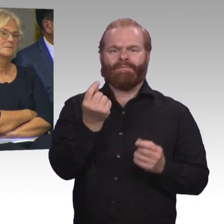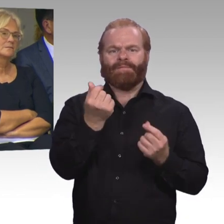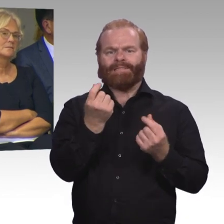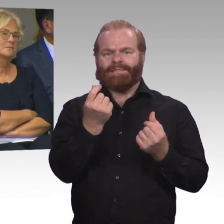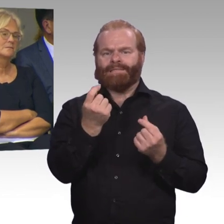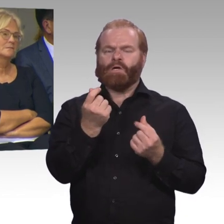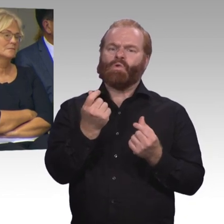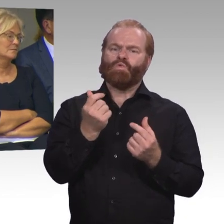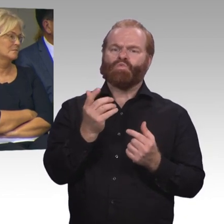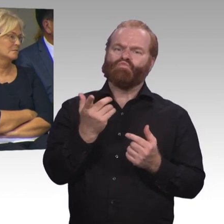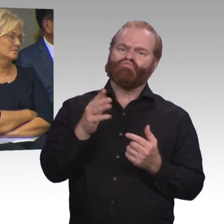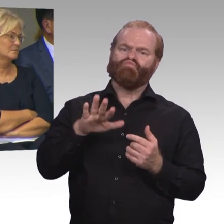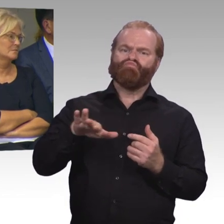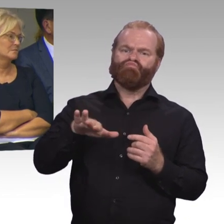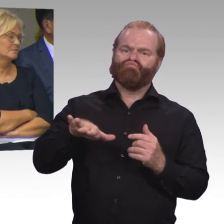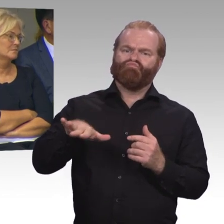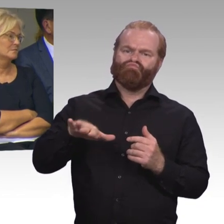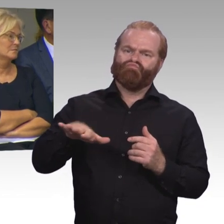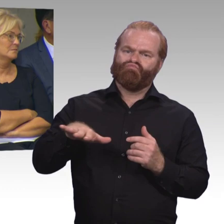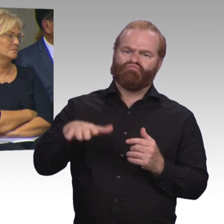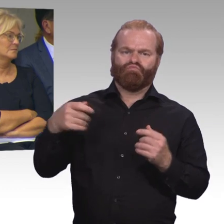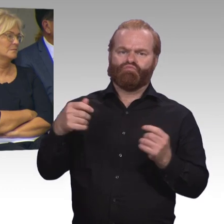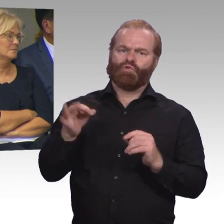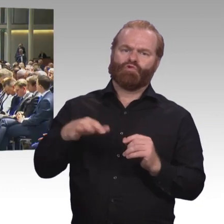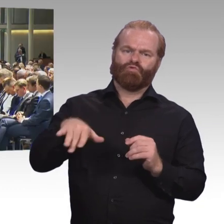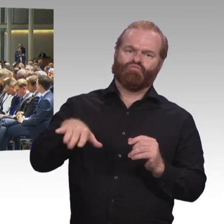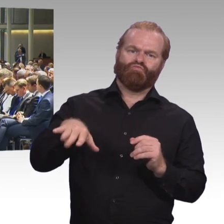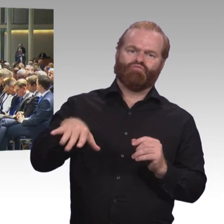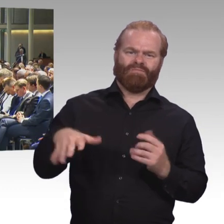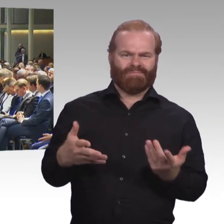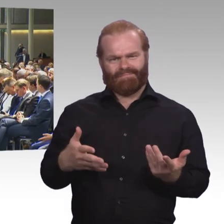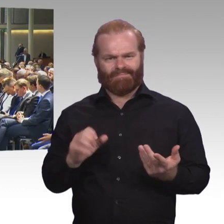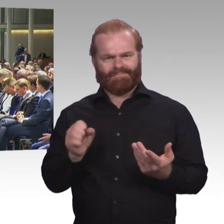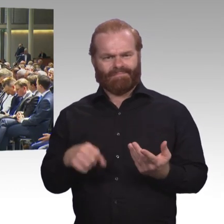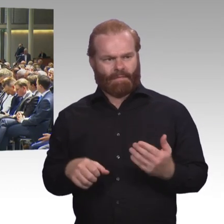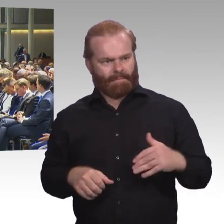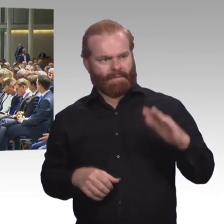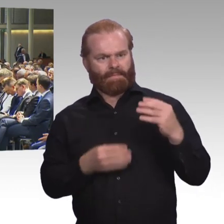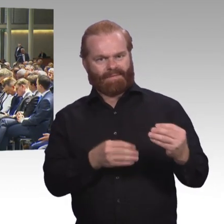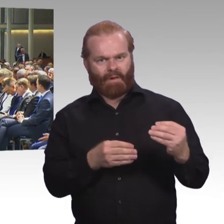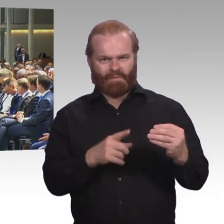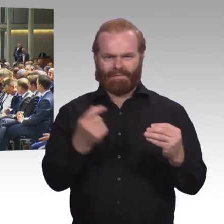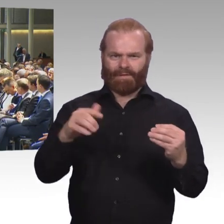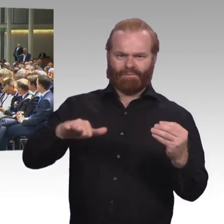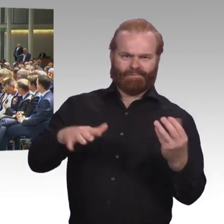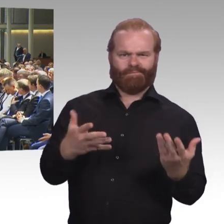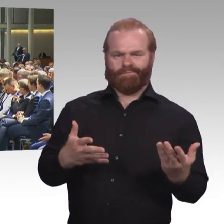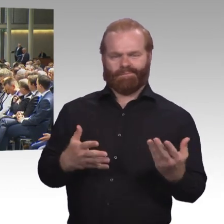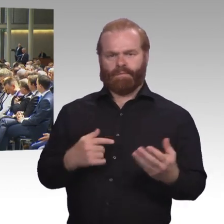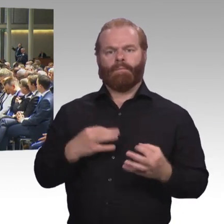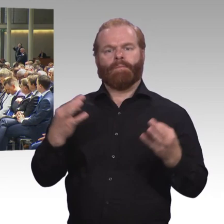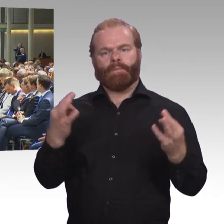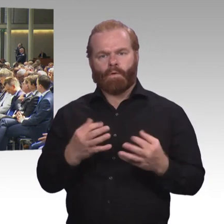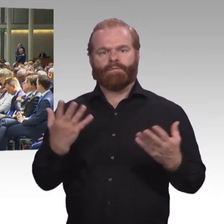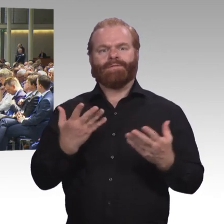Großgerät schneller zufließen muss, dass wir dafür die Vergabeordnung anpassen müssen und dass wir eines deutlich machen, so wie